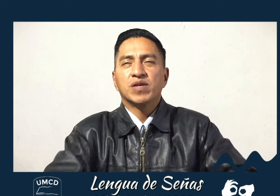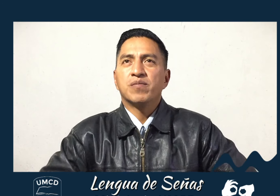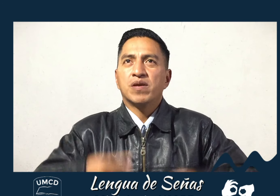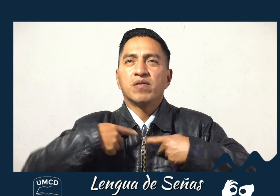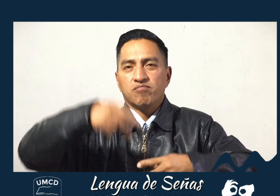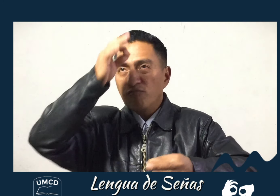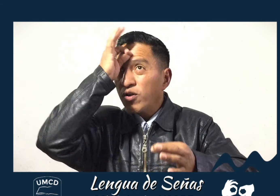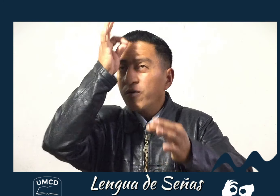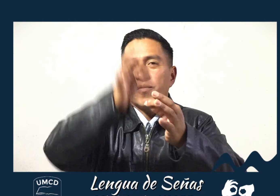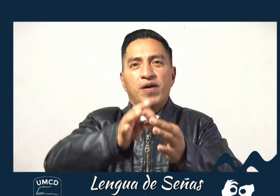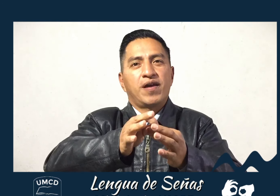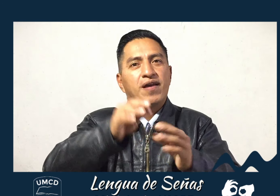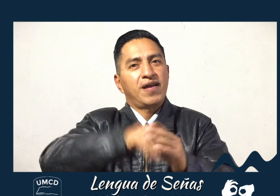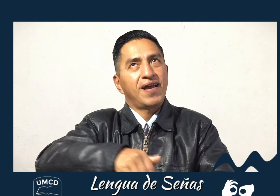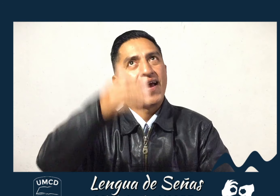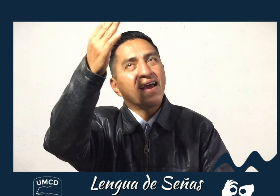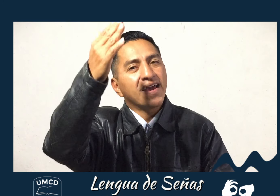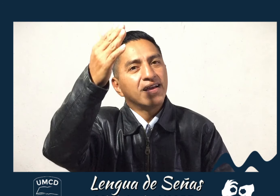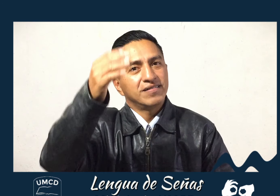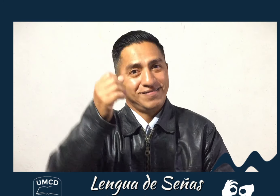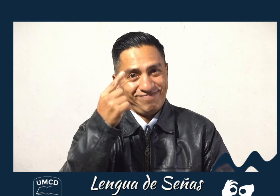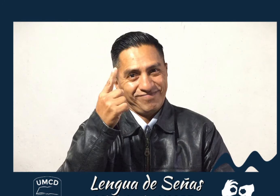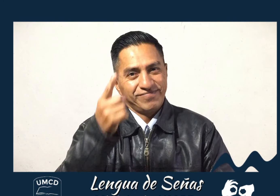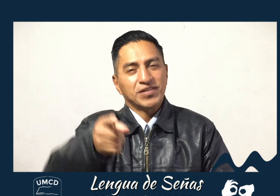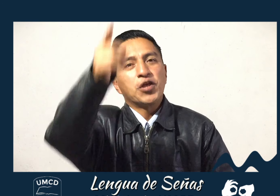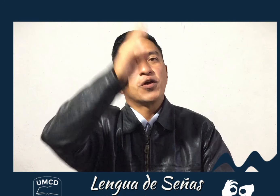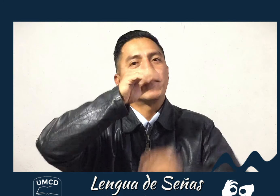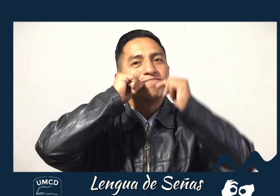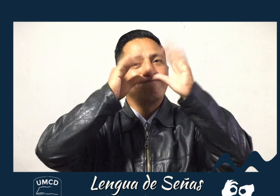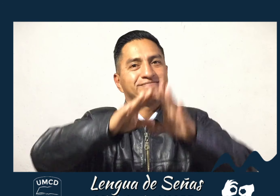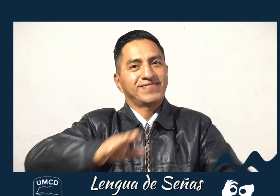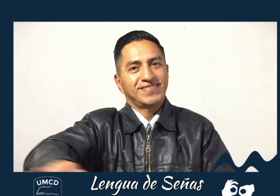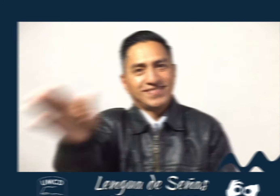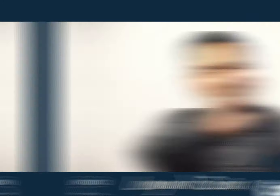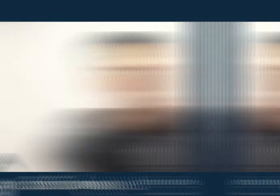para vivir por fe en Él. Que Dios nos bendiga. Hasta luego.